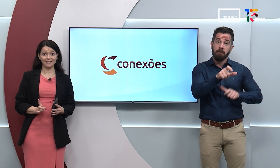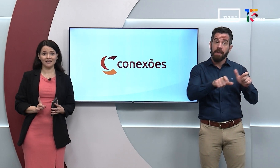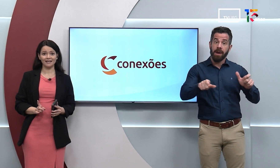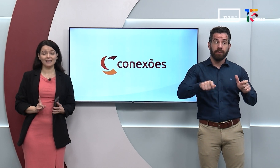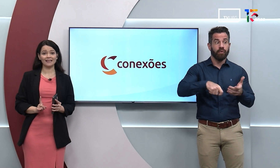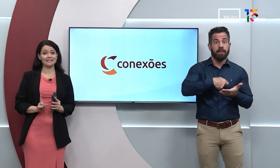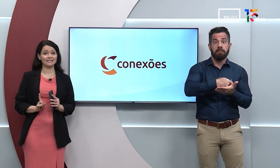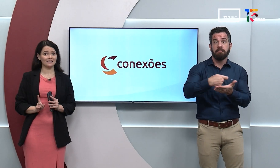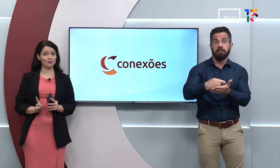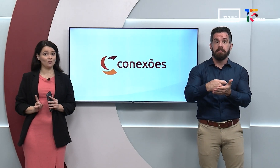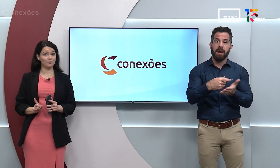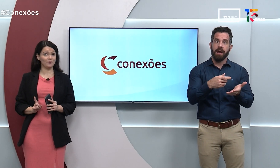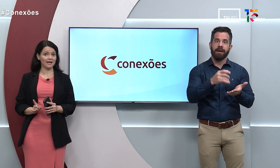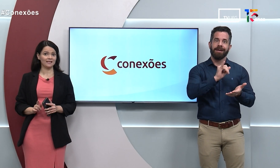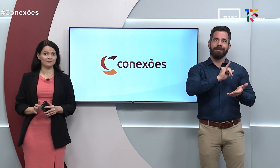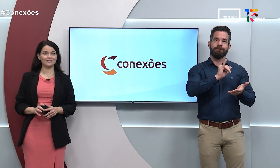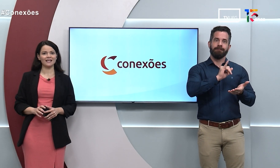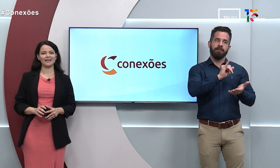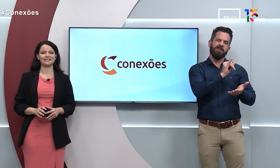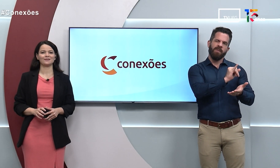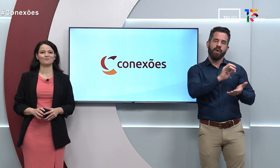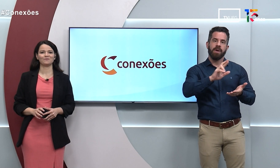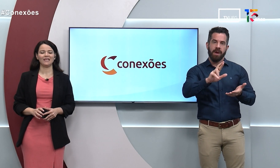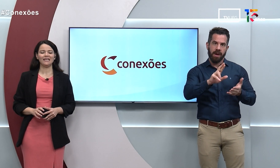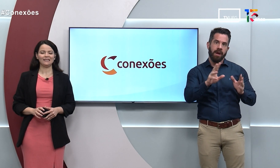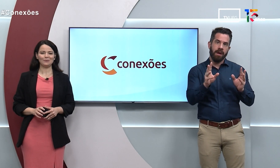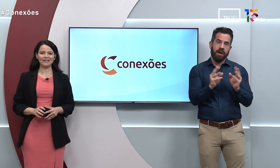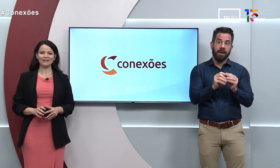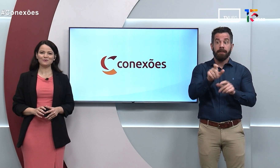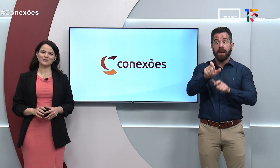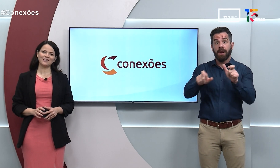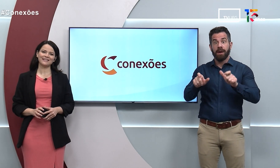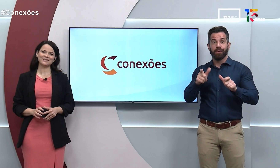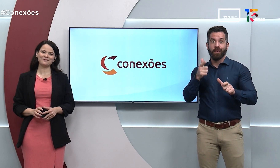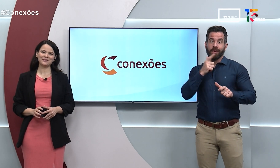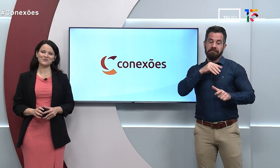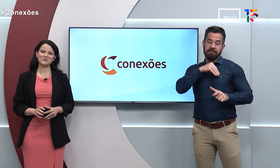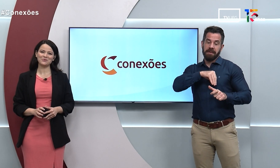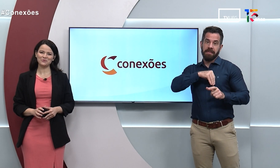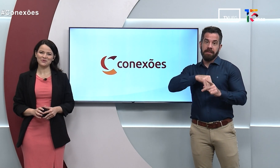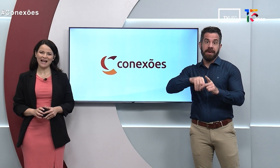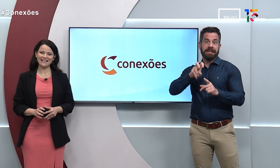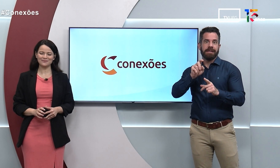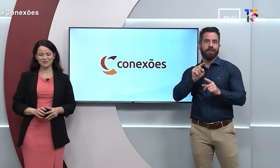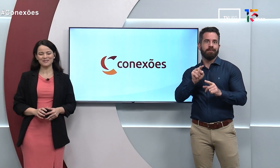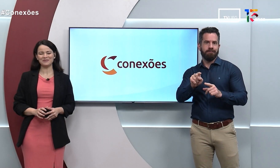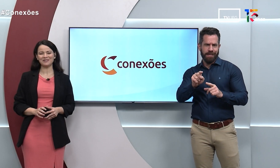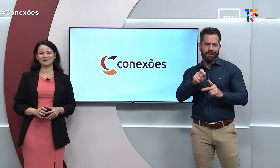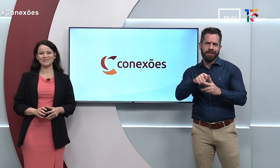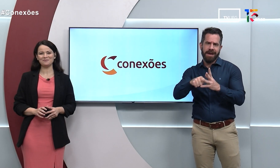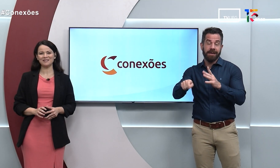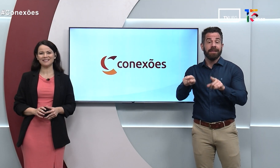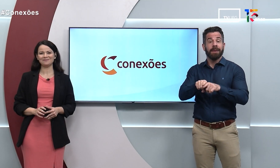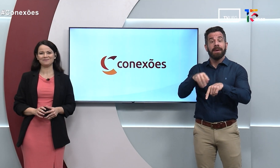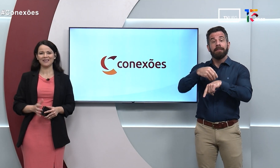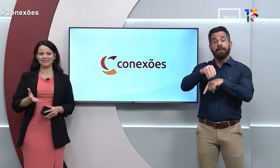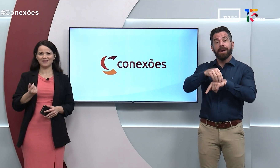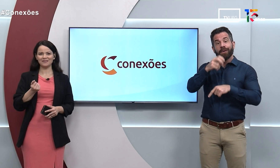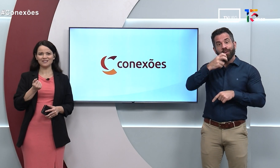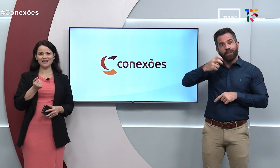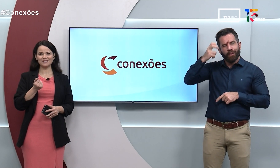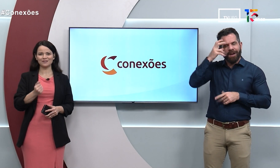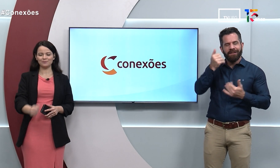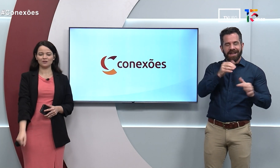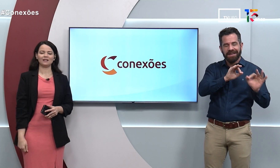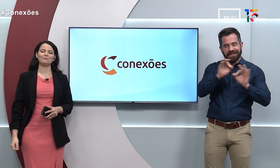renda para quem ganha até R$5.000 mensais. Também temos dicas de eventos culturais para o seu final de semana. Vem